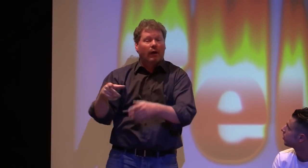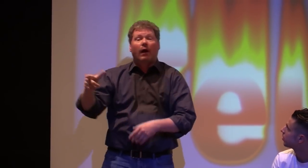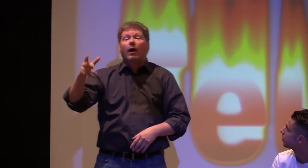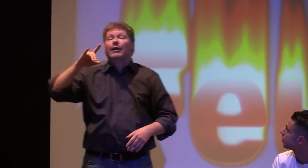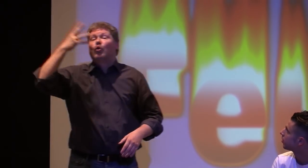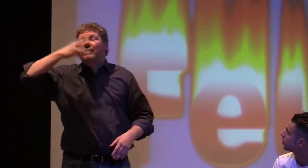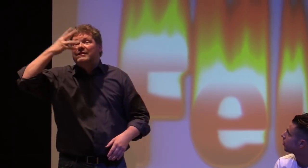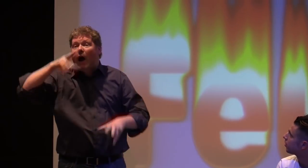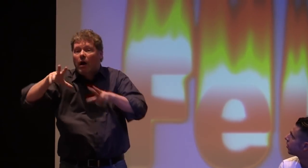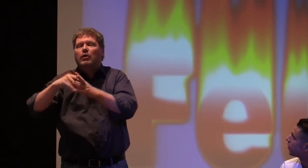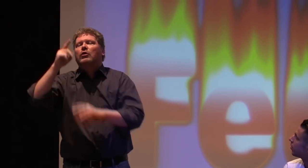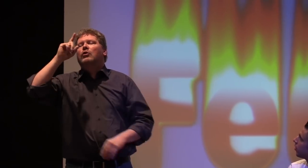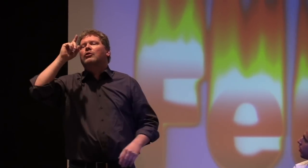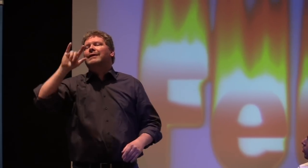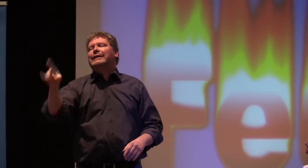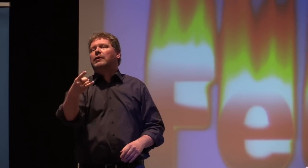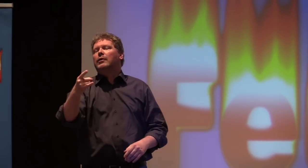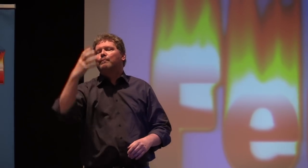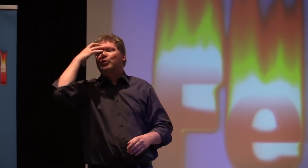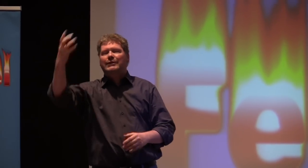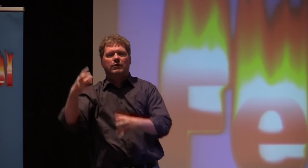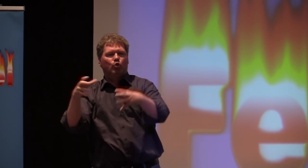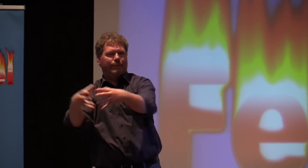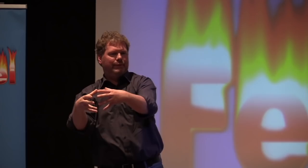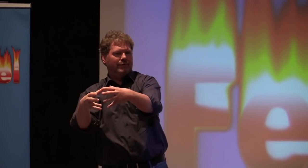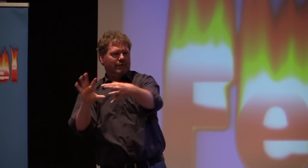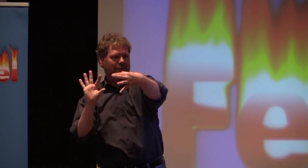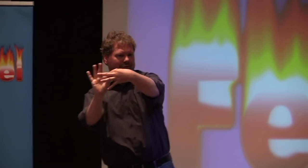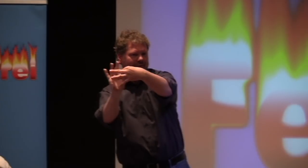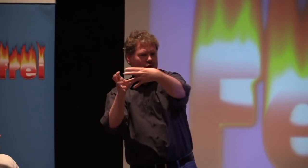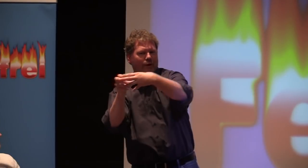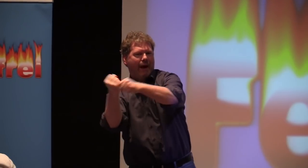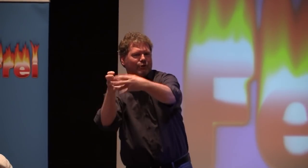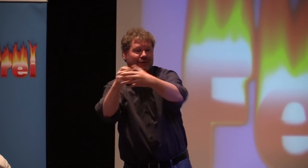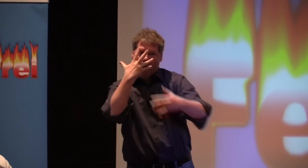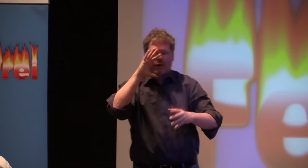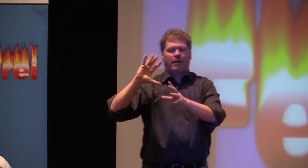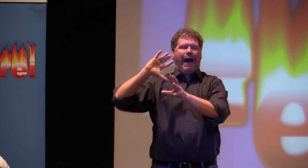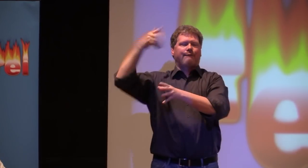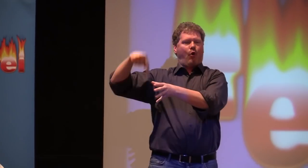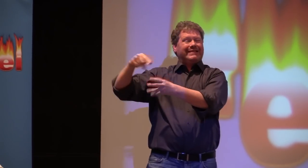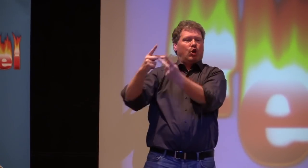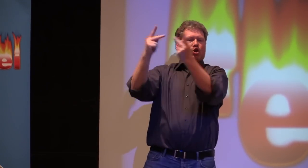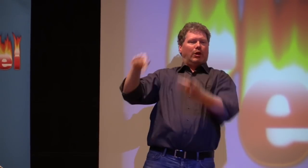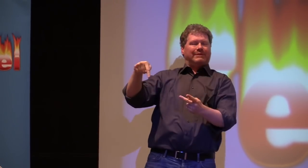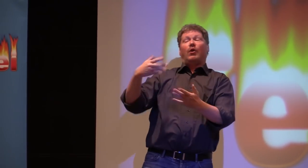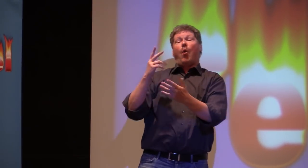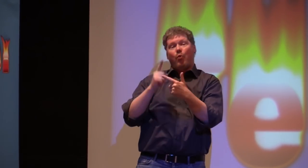demnächst ansteht, das ist, entstanden durch einen Jugendverein aus Berlin. Genauso wie das Jugendfestival 4 entstanden aus dem Jugendverein aus